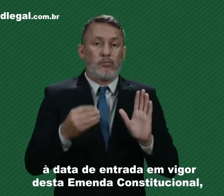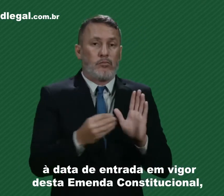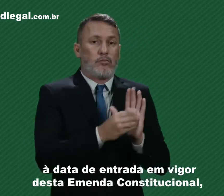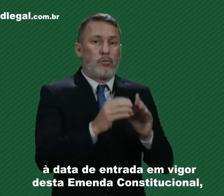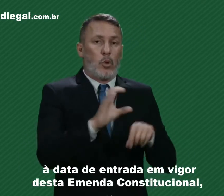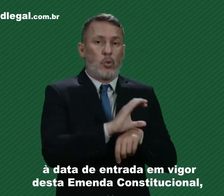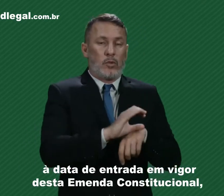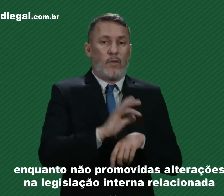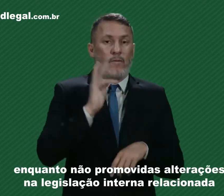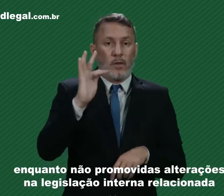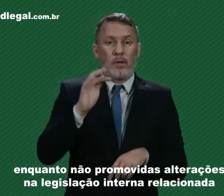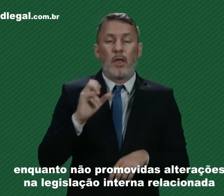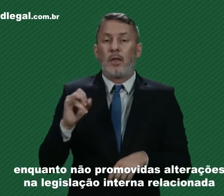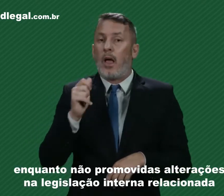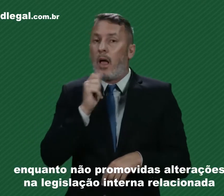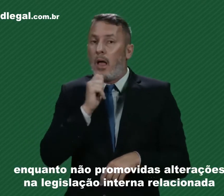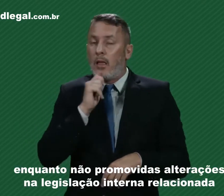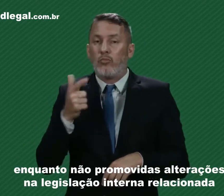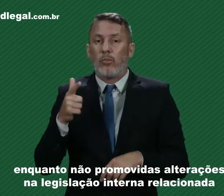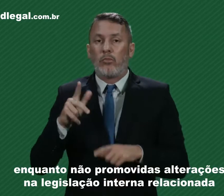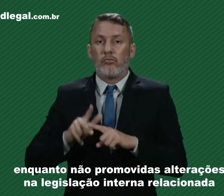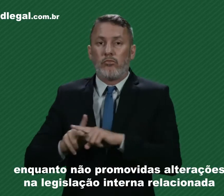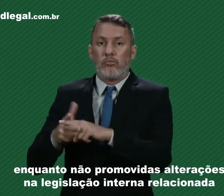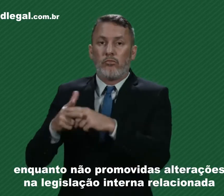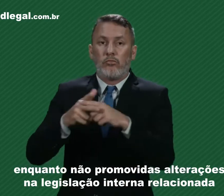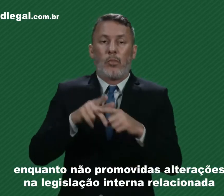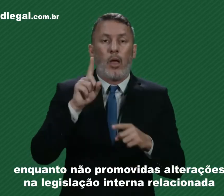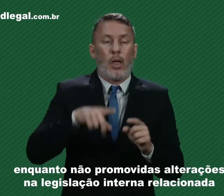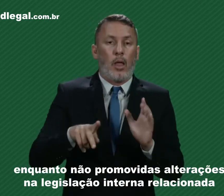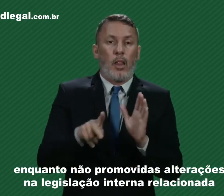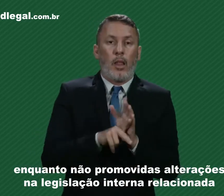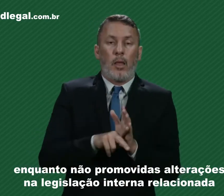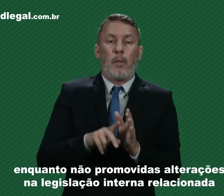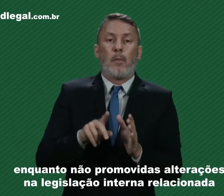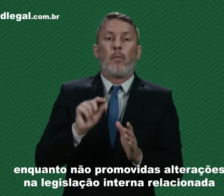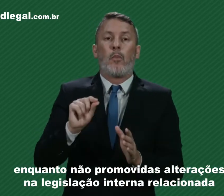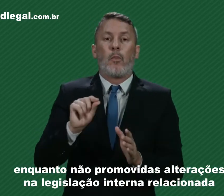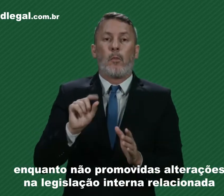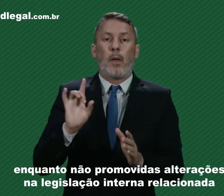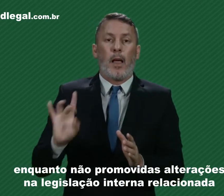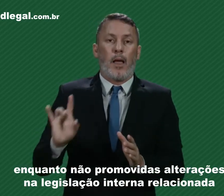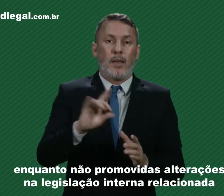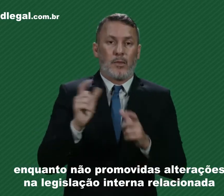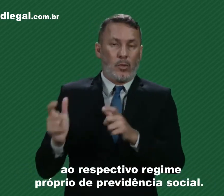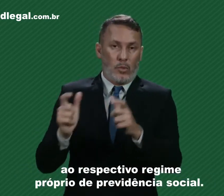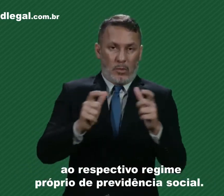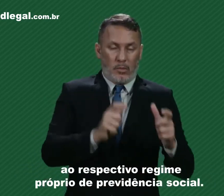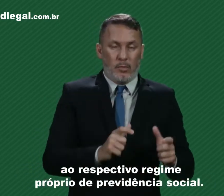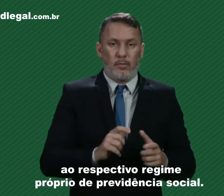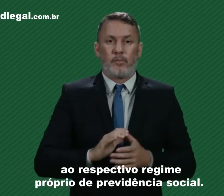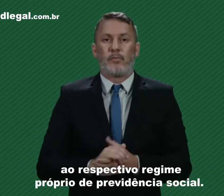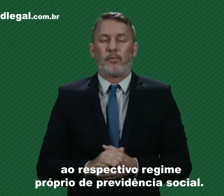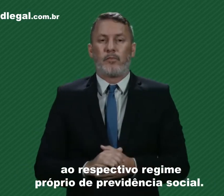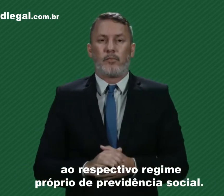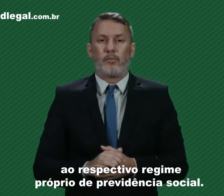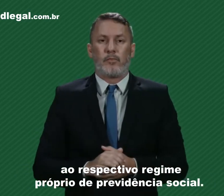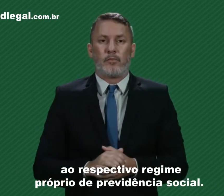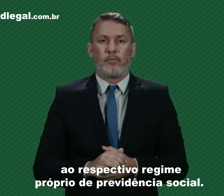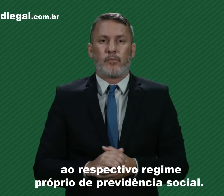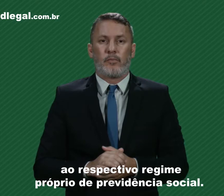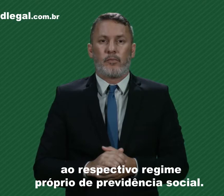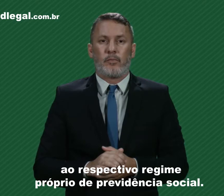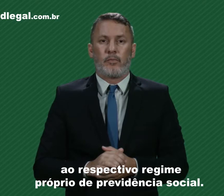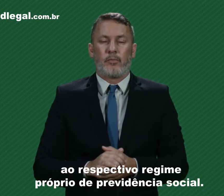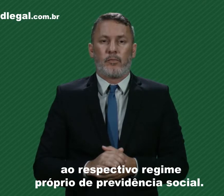emenda constitucional, enquanto não promovidas alterações na legislação interna relacionada ao respectivo